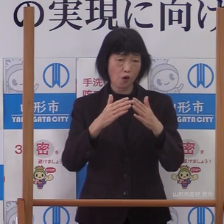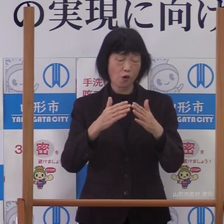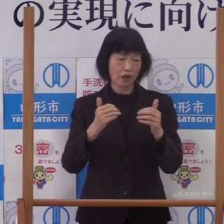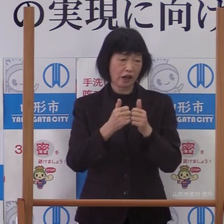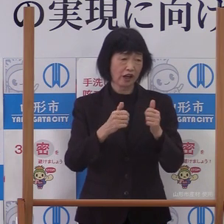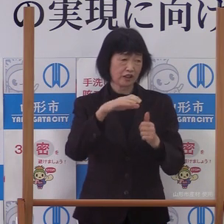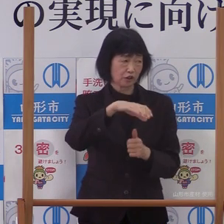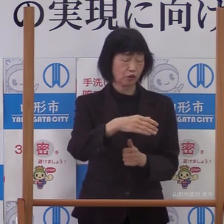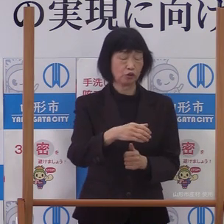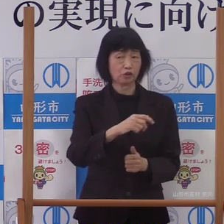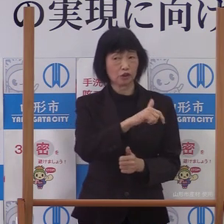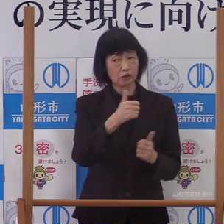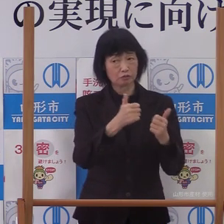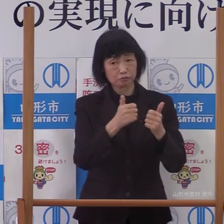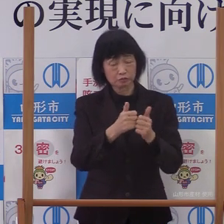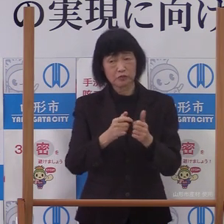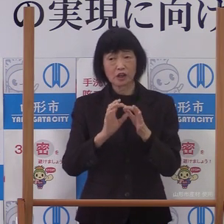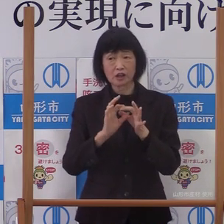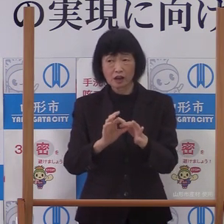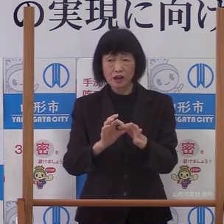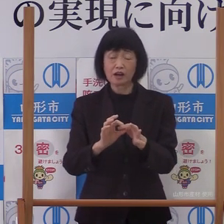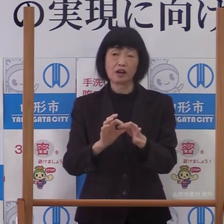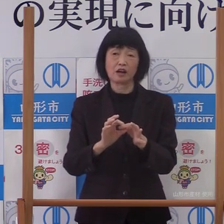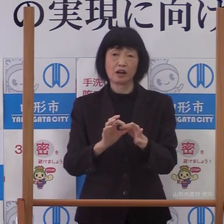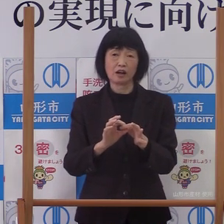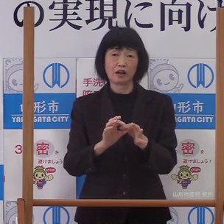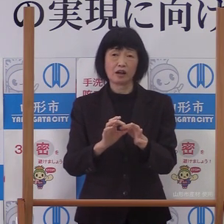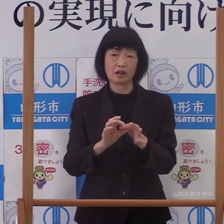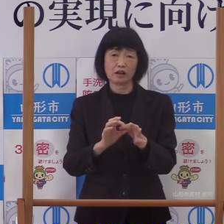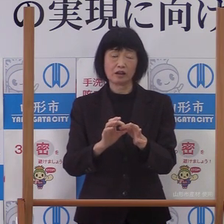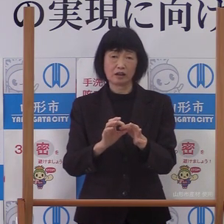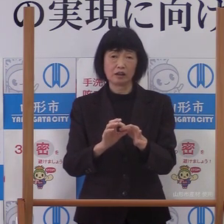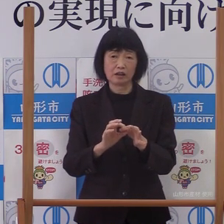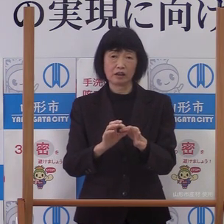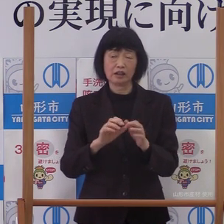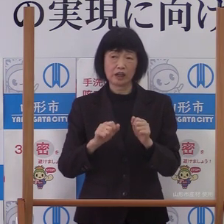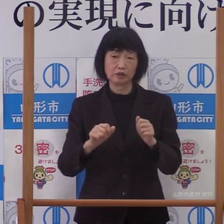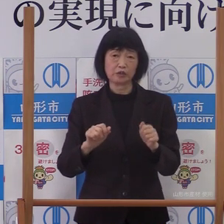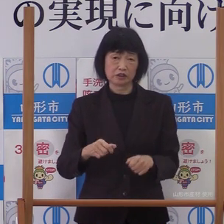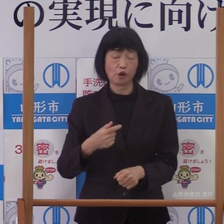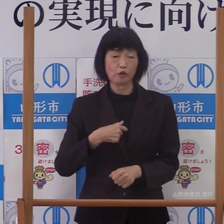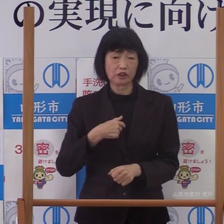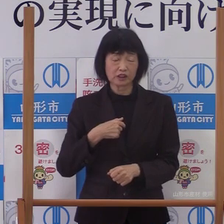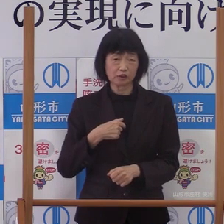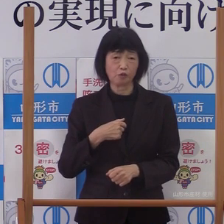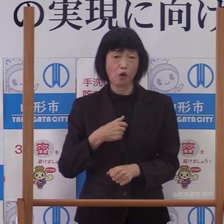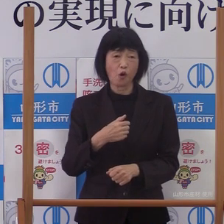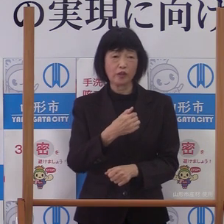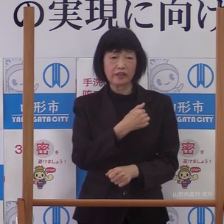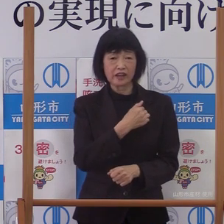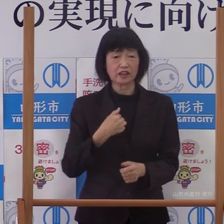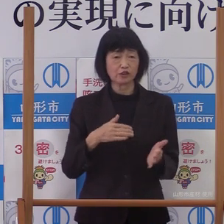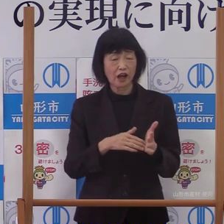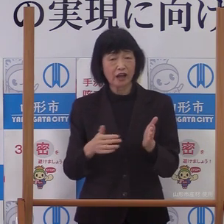はこうした形でもやはりやるべきだと思っています。